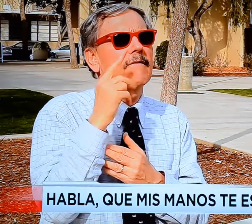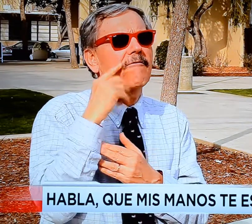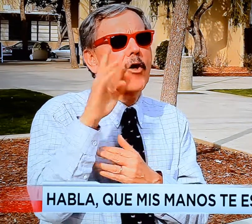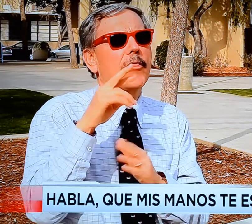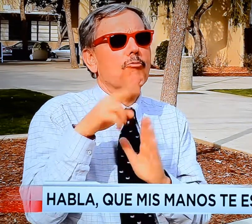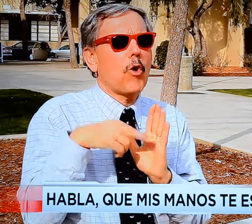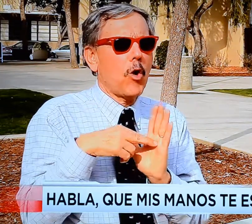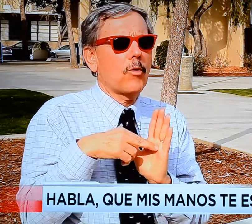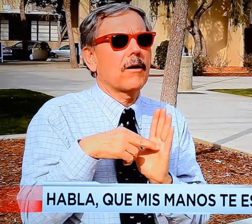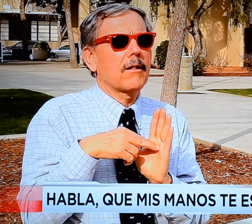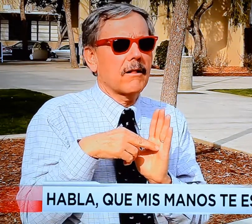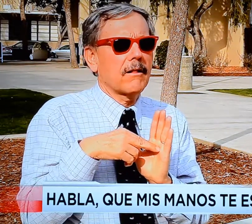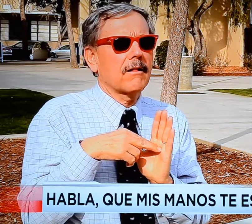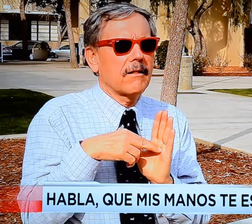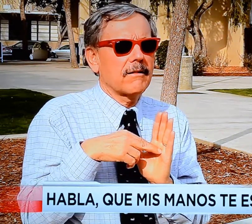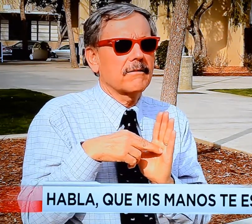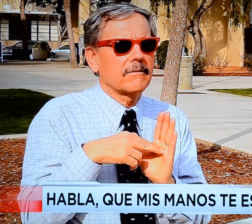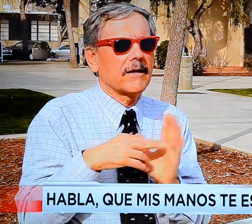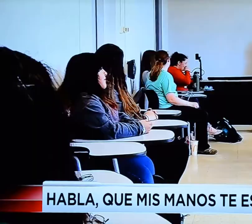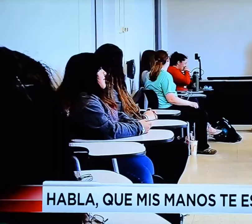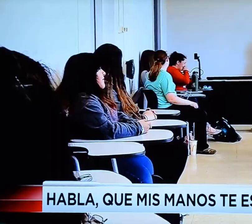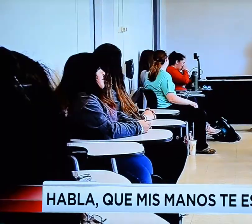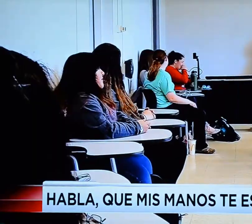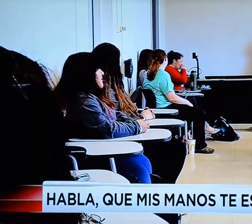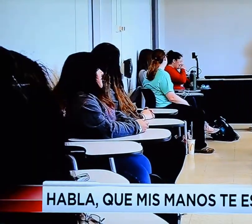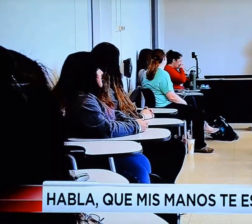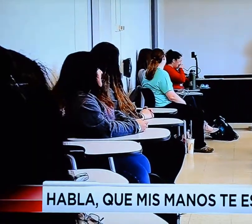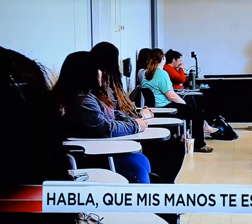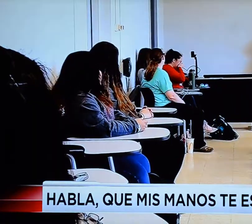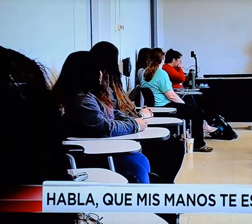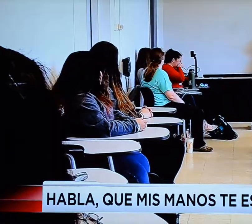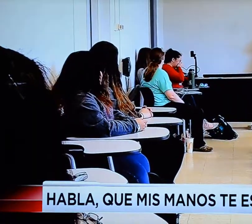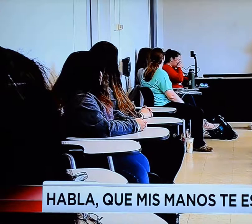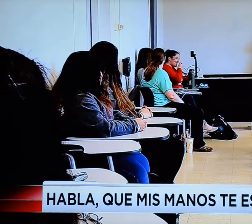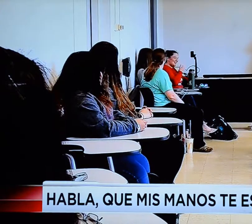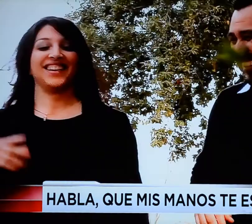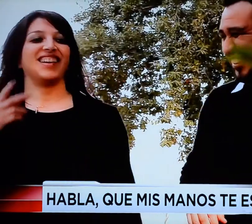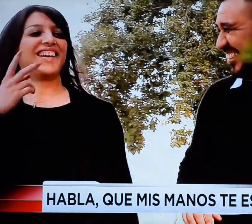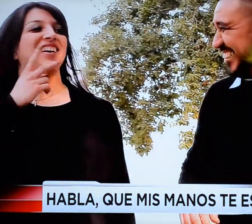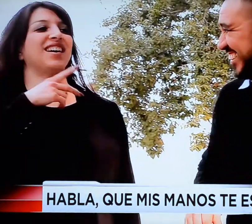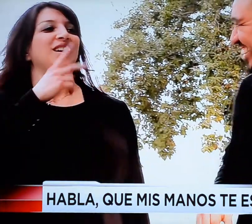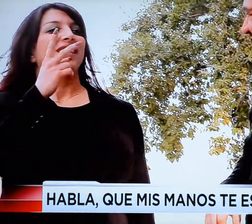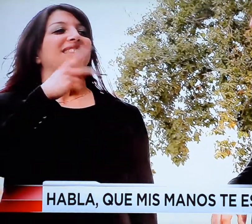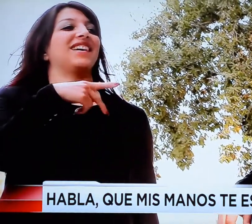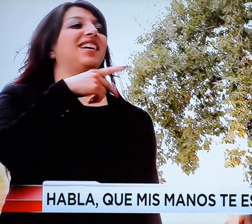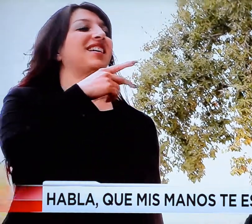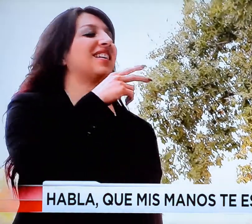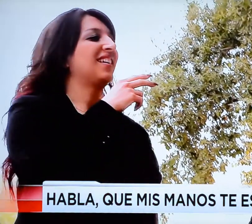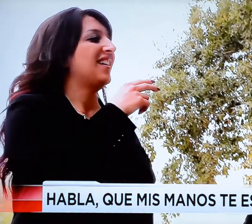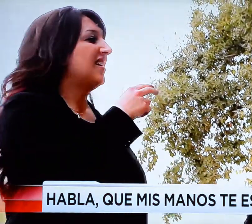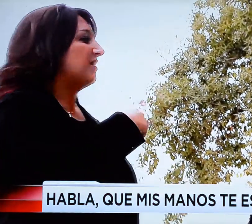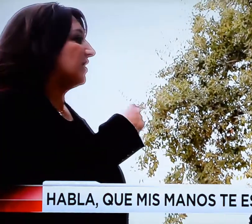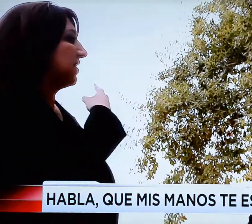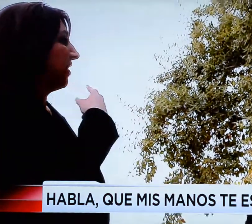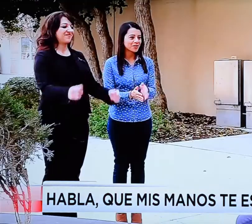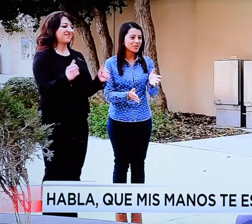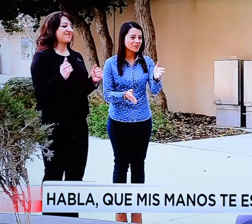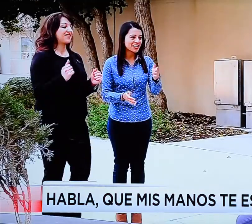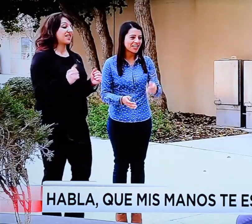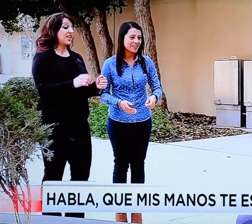lista para ayudarlos. Los distritos escolares cuentan con programas en sus escuelas públicas y los colegios comunitarios y universidades como